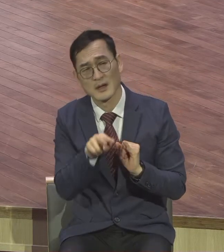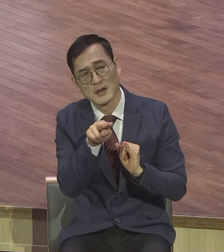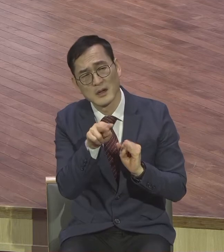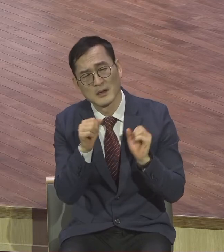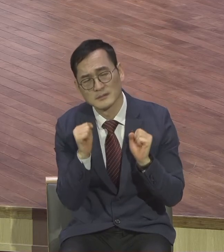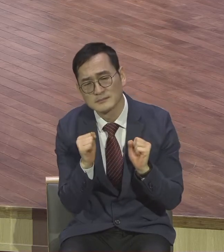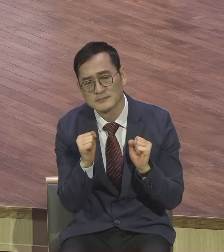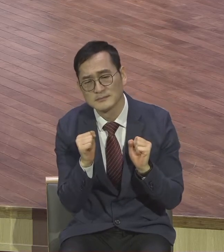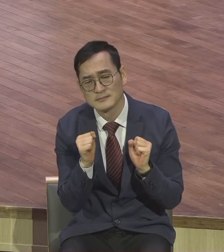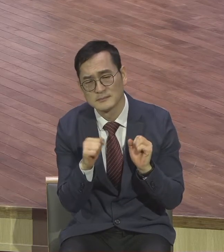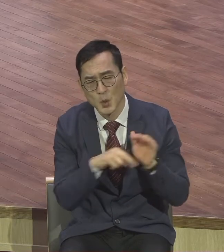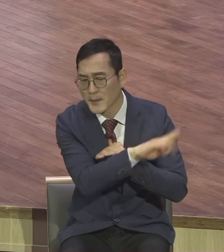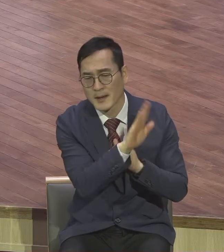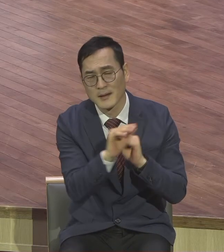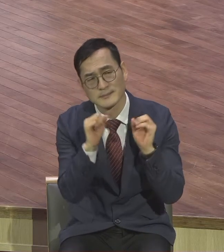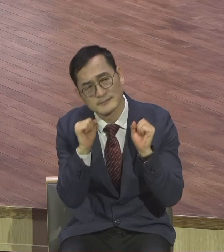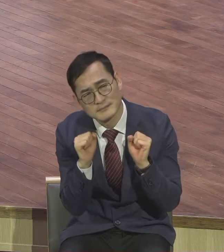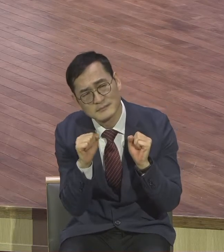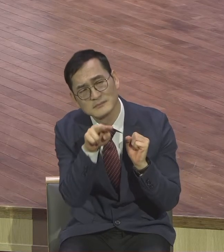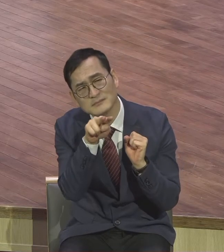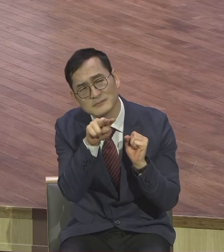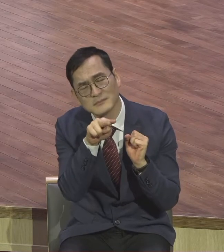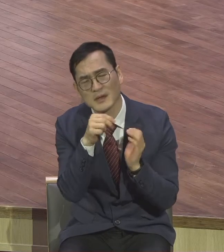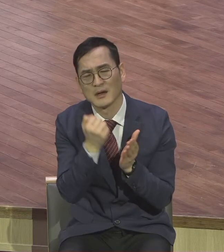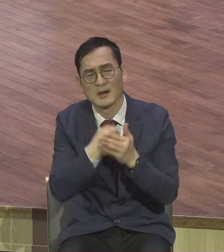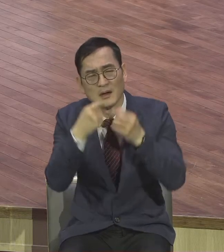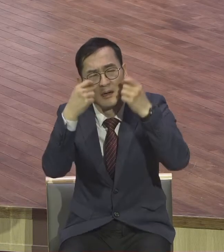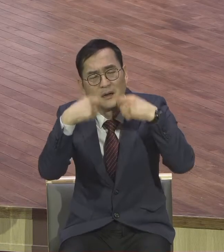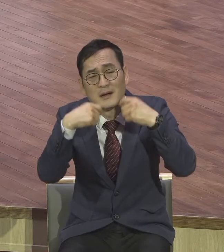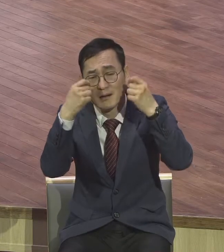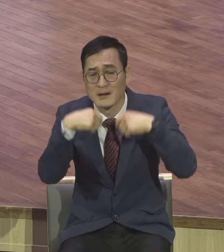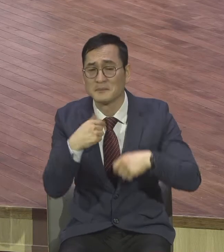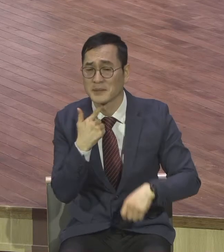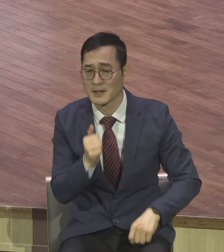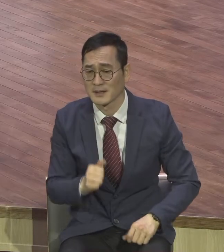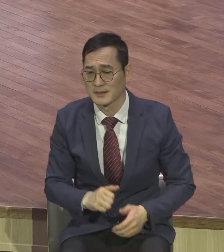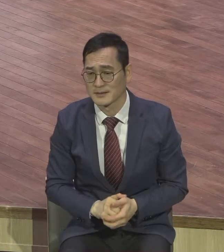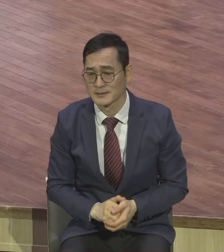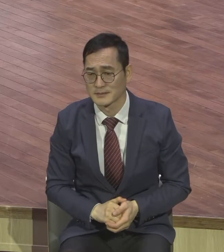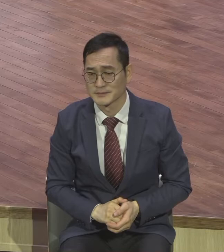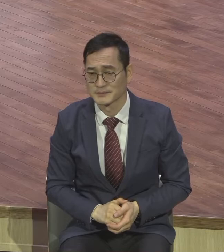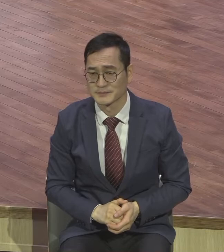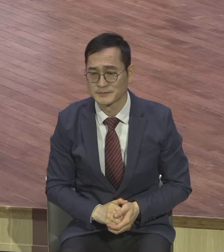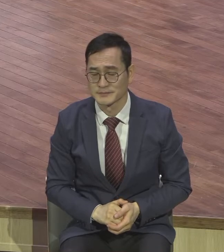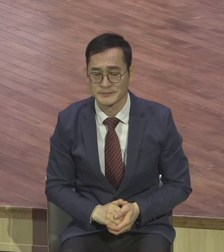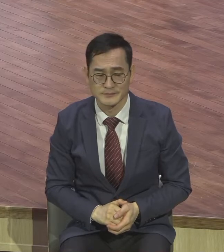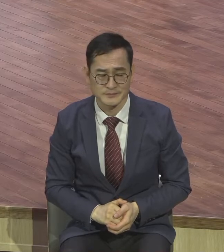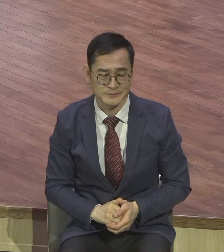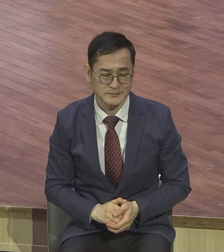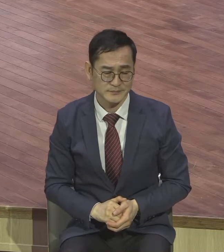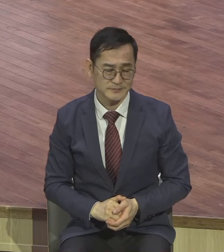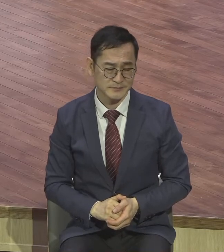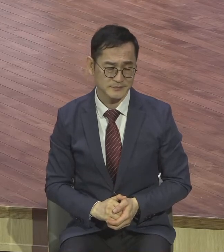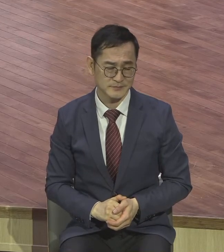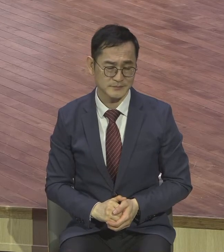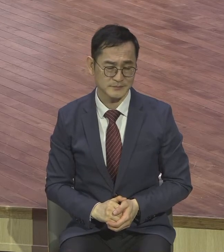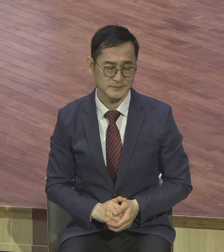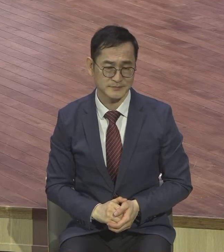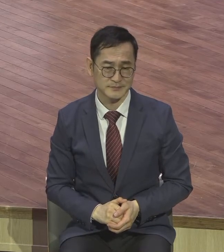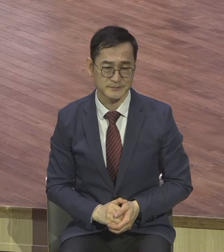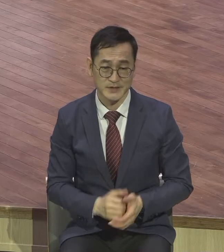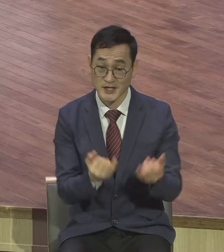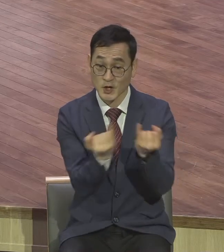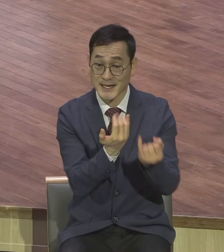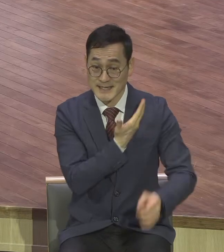여자예요 살롬에 생명 걸고 예수님을 숨겼던 여자 제자의 명단에 딱